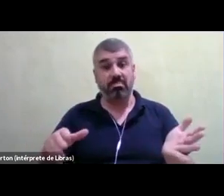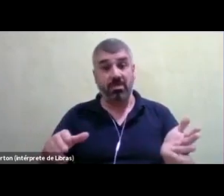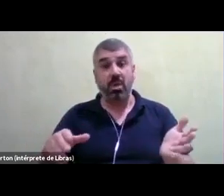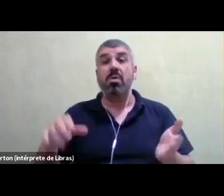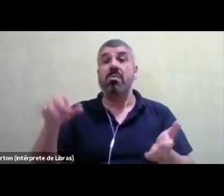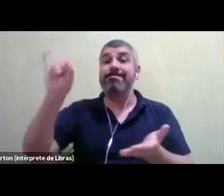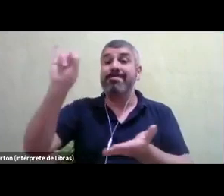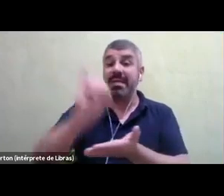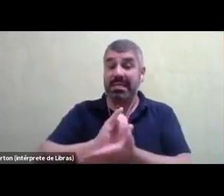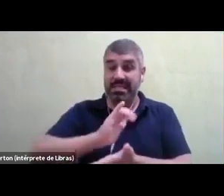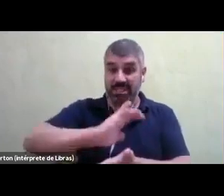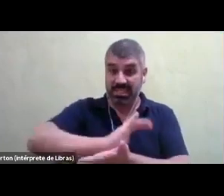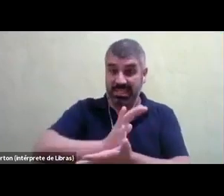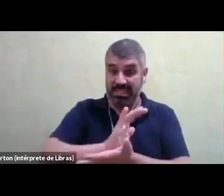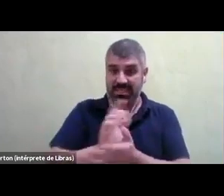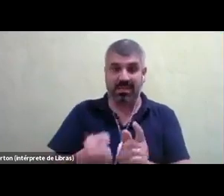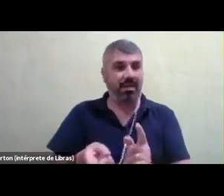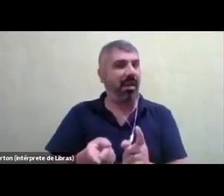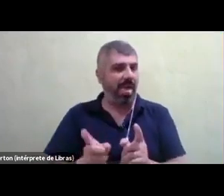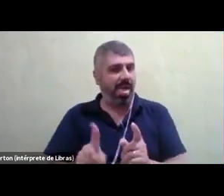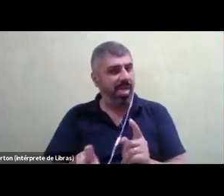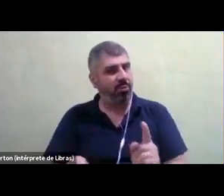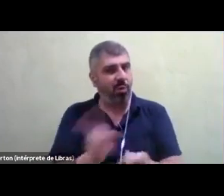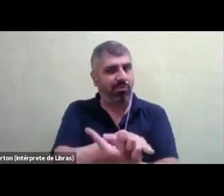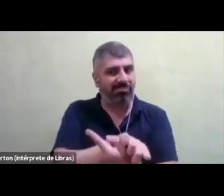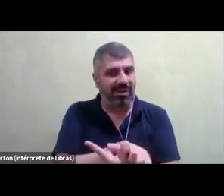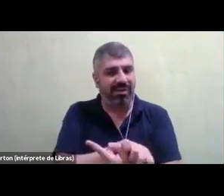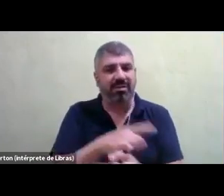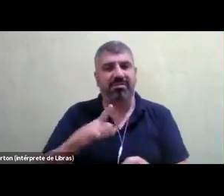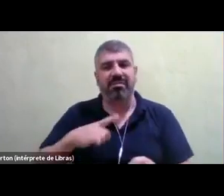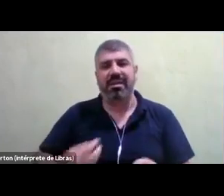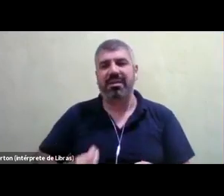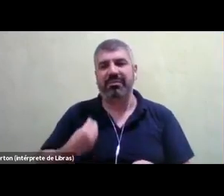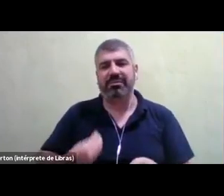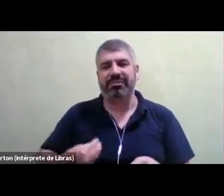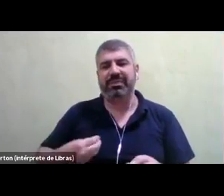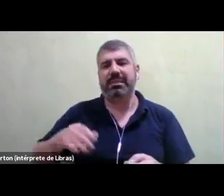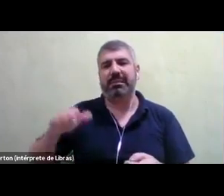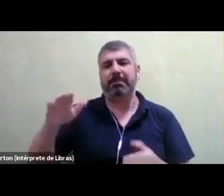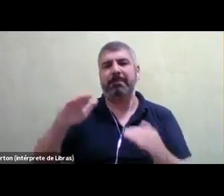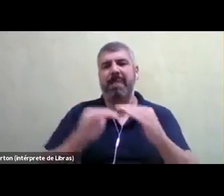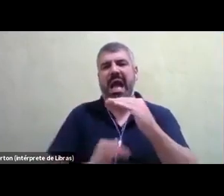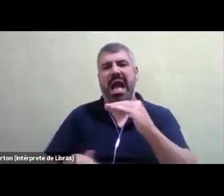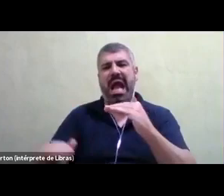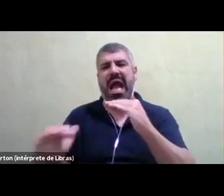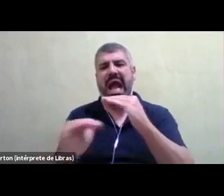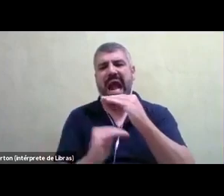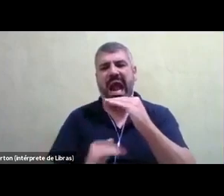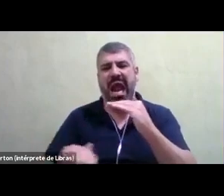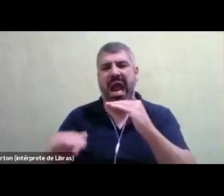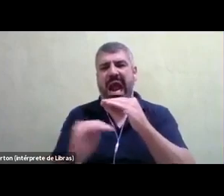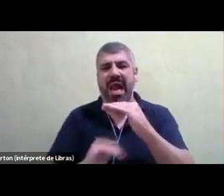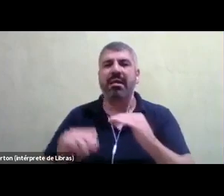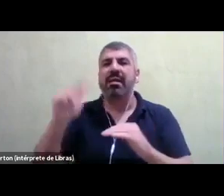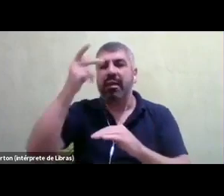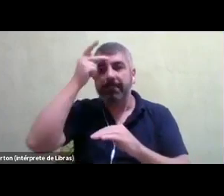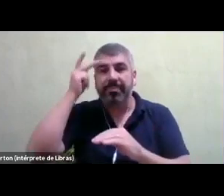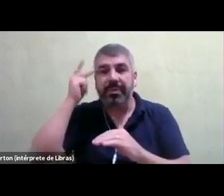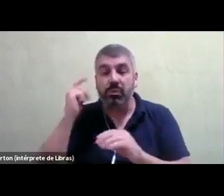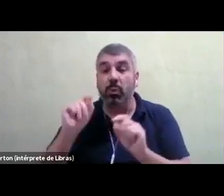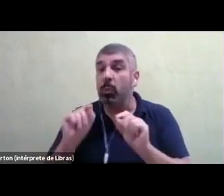contrário, eles têm condições de vida muito precárias. São pessoas em situação